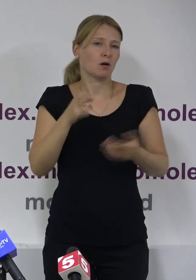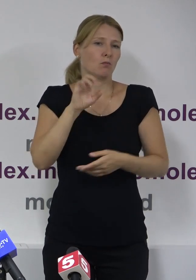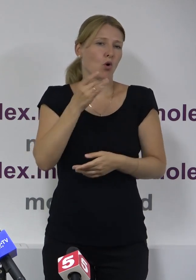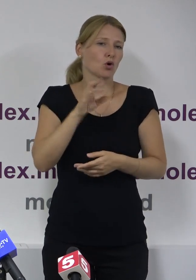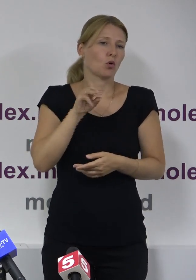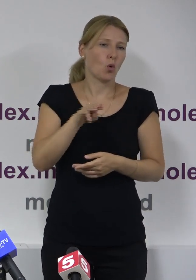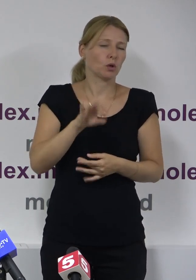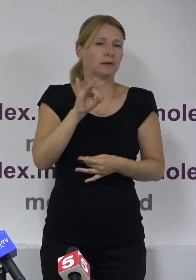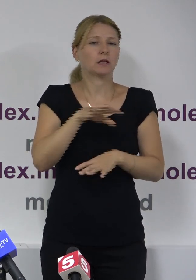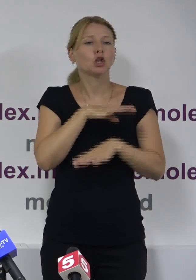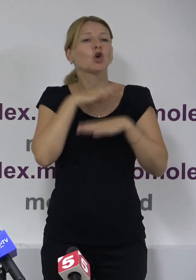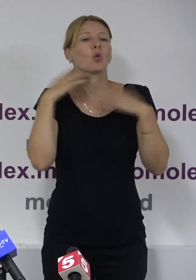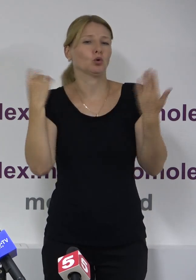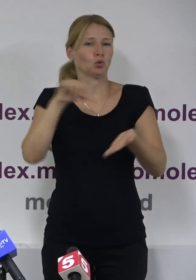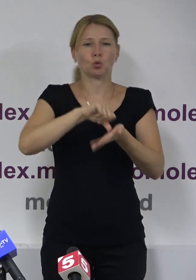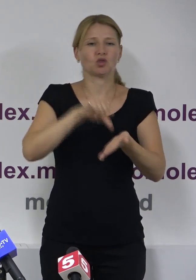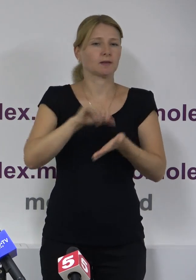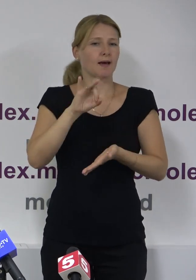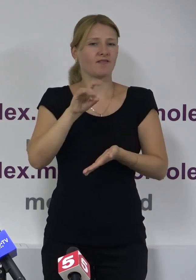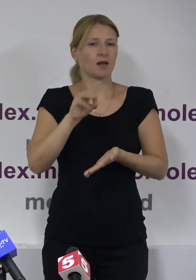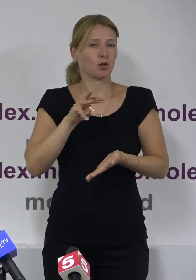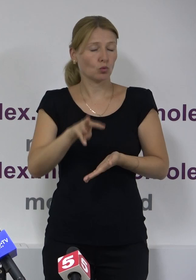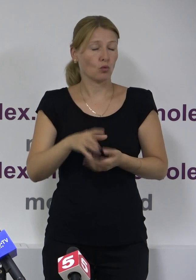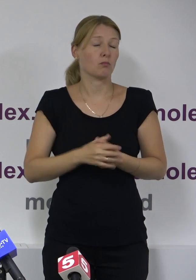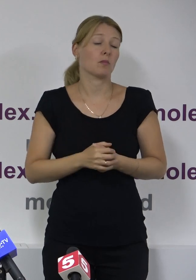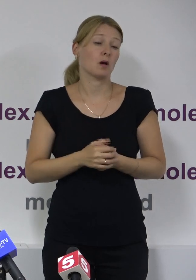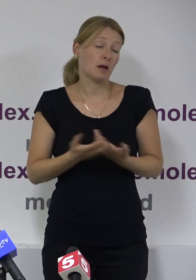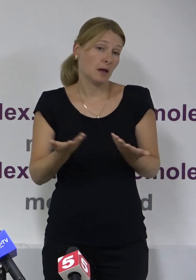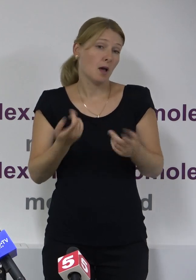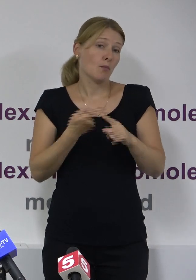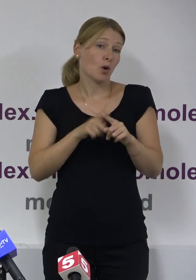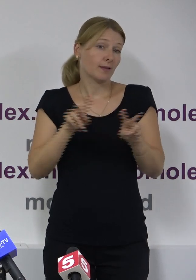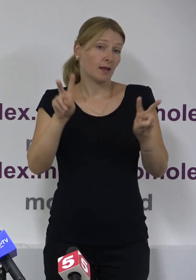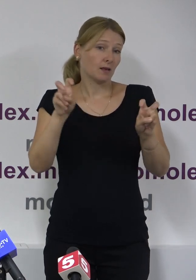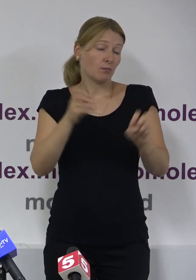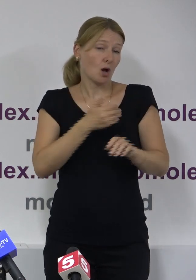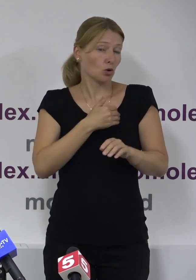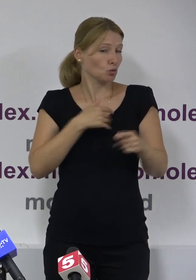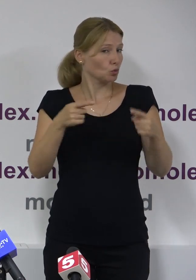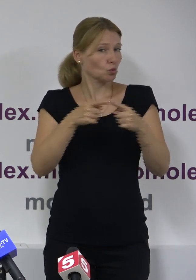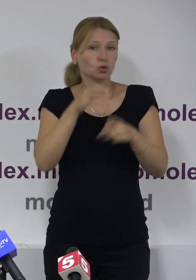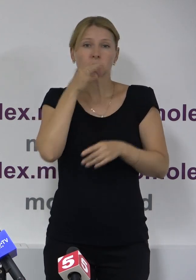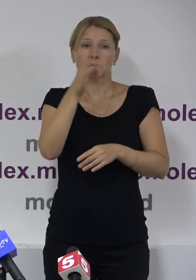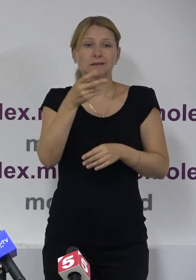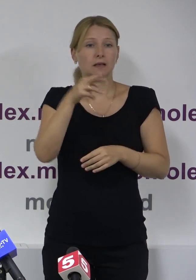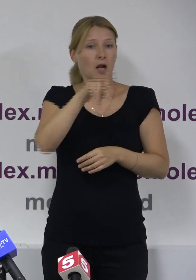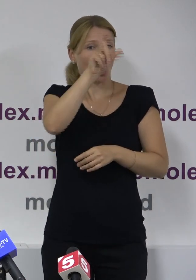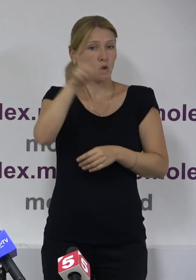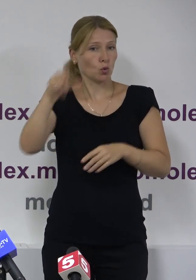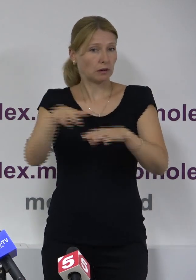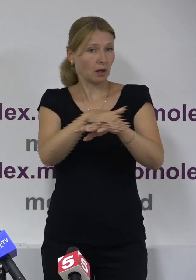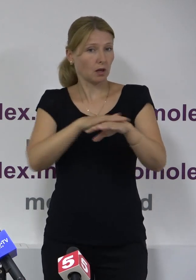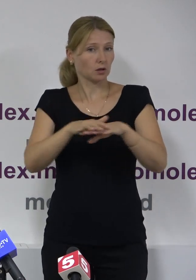de neparticipare la referendum. În contextul dat, aș vrea să precizăm câteva lucruri pentru alegători, în primul rând, faptul